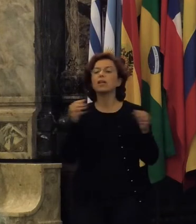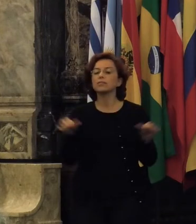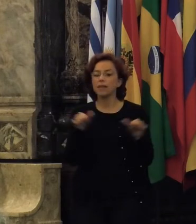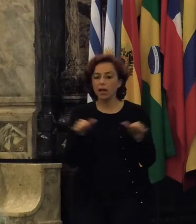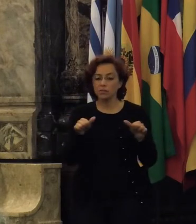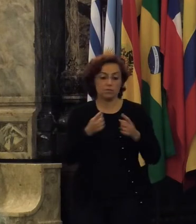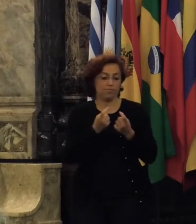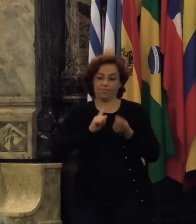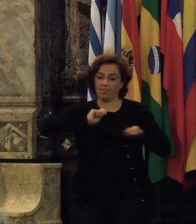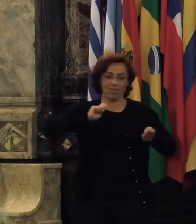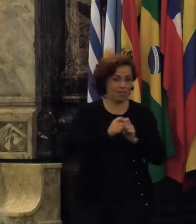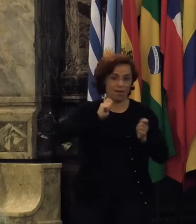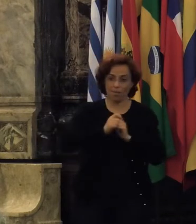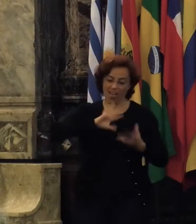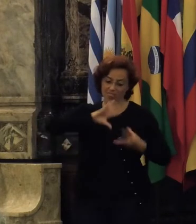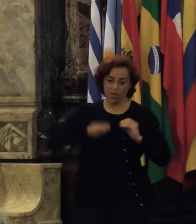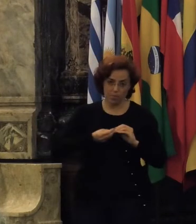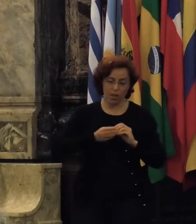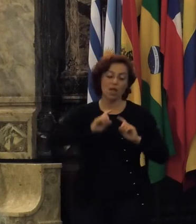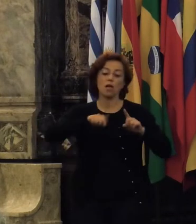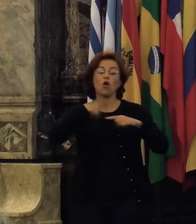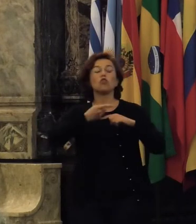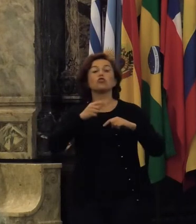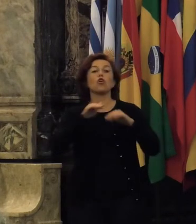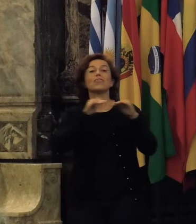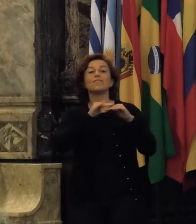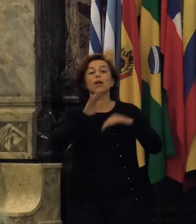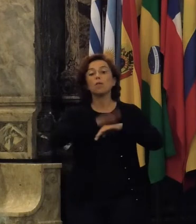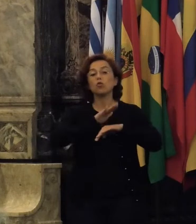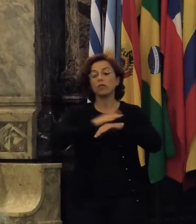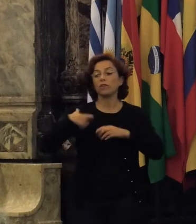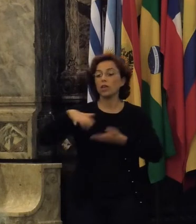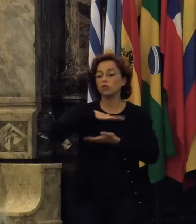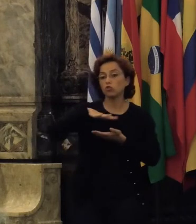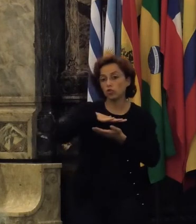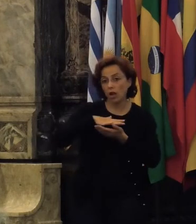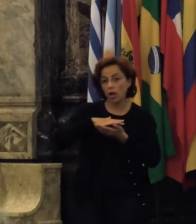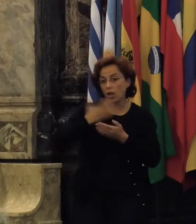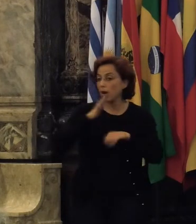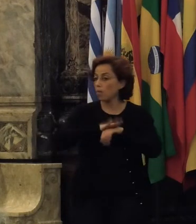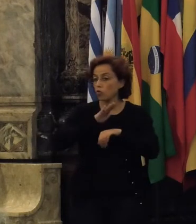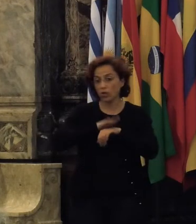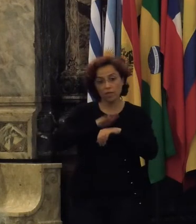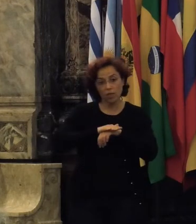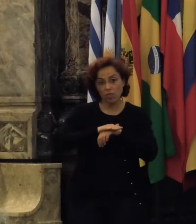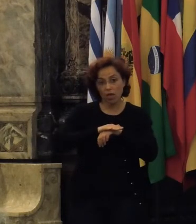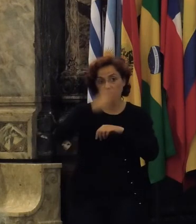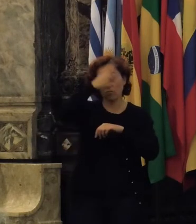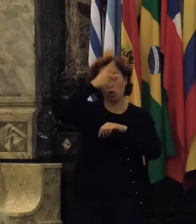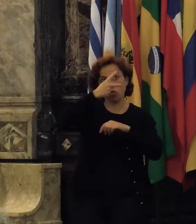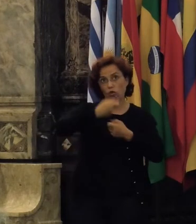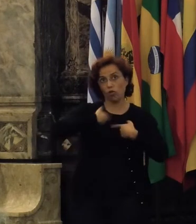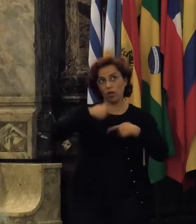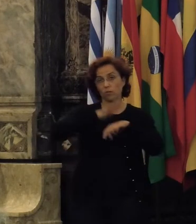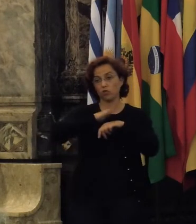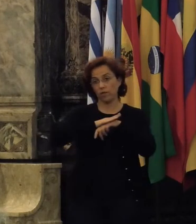que modificarse, y en el nivel de la responsabilidad social que tenemos a partir de los dos anteriores. Ahora bien,